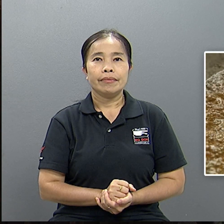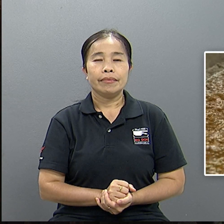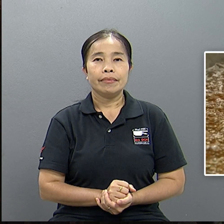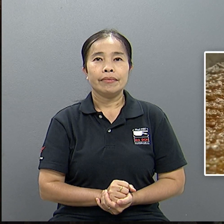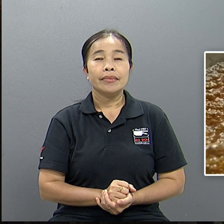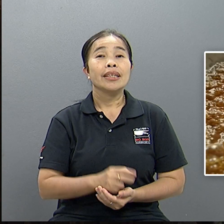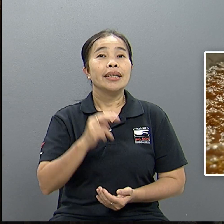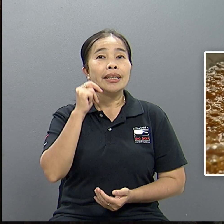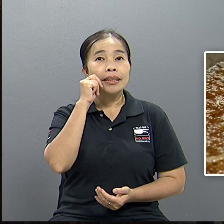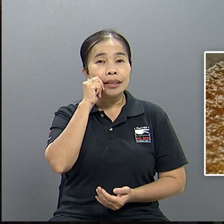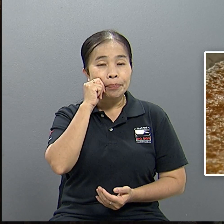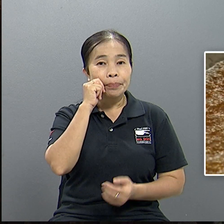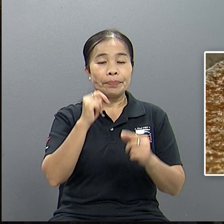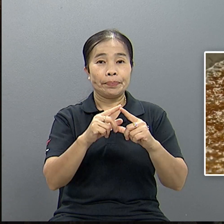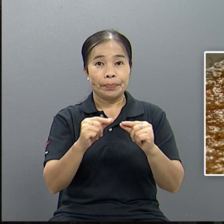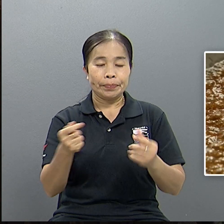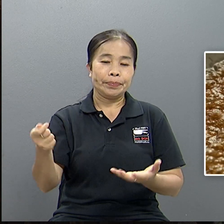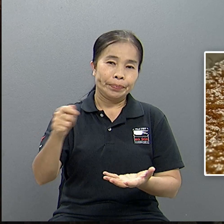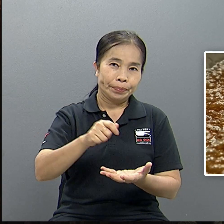ามเปียก